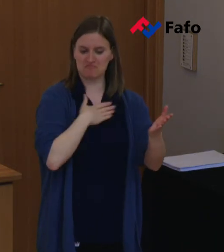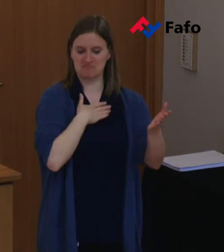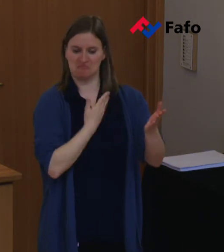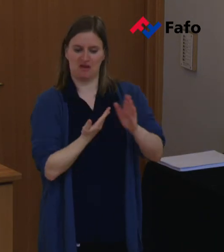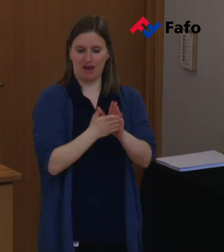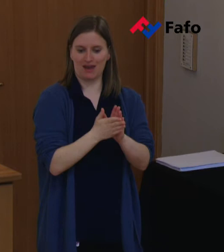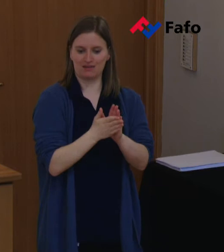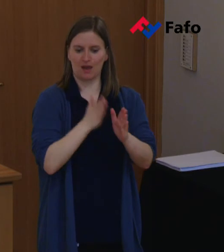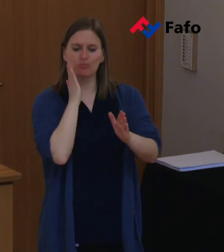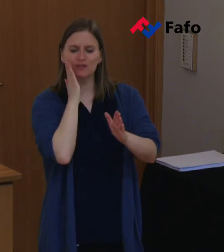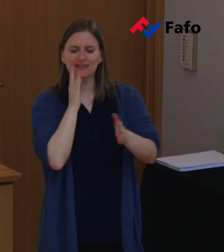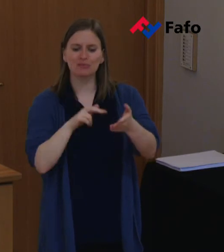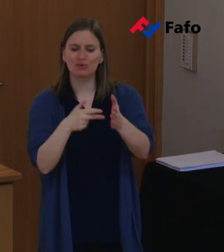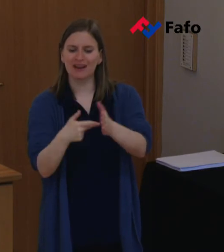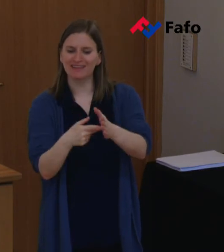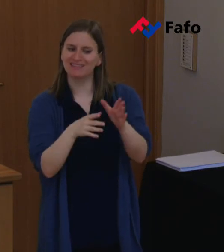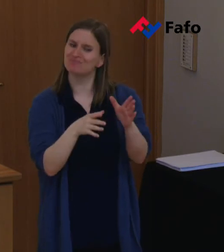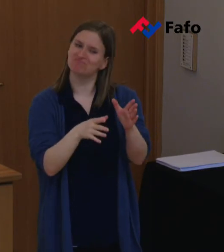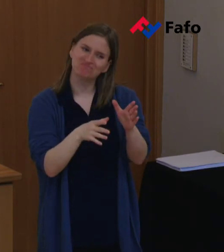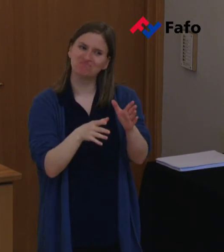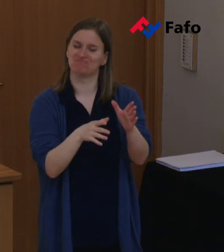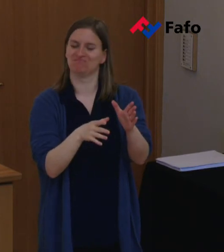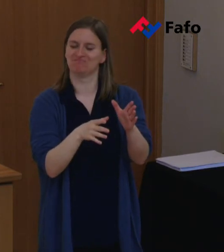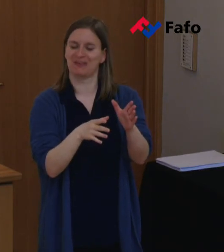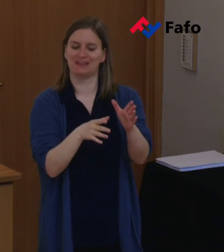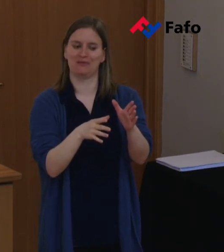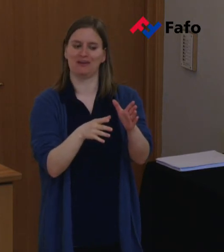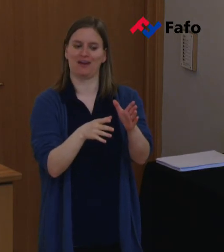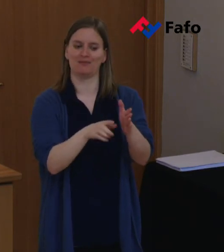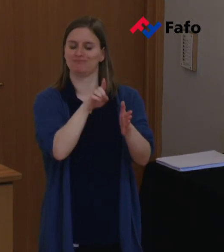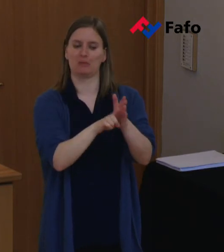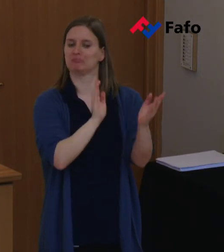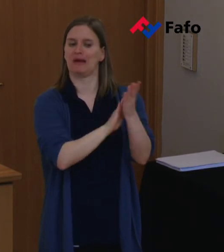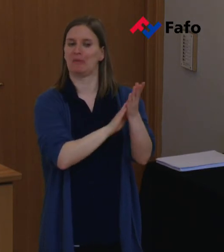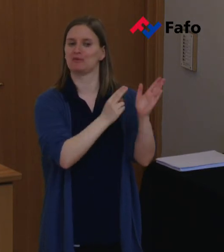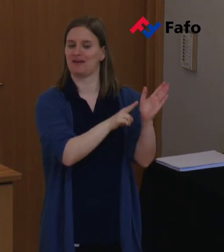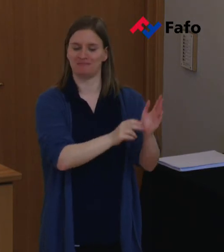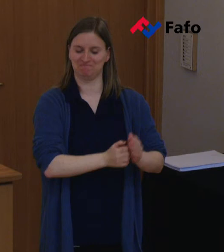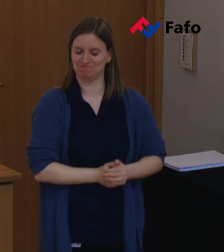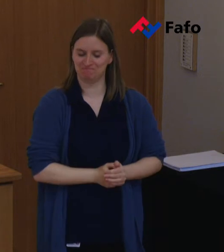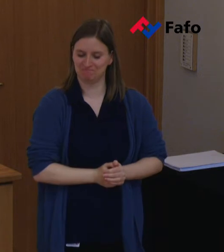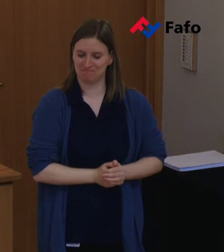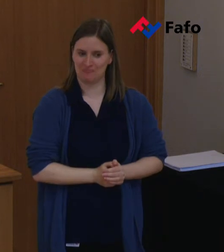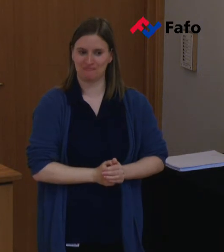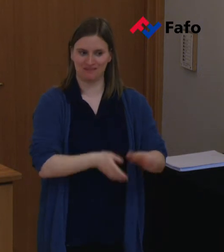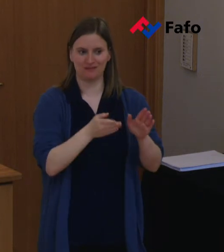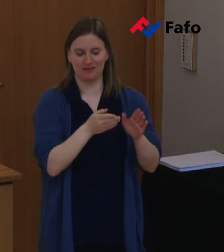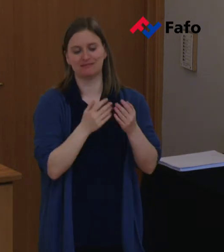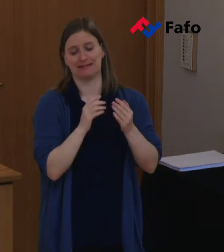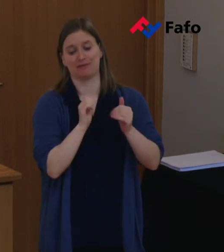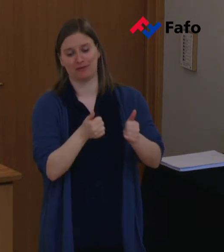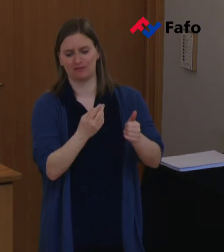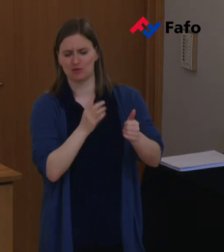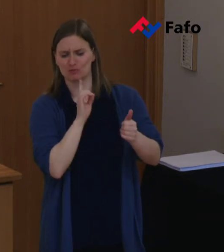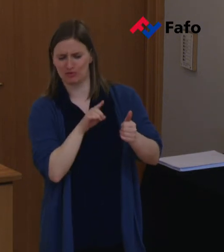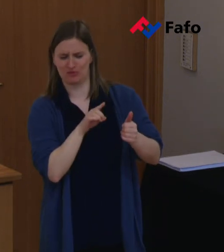bosettingsprosjekt, så var ikke det umiddelbart applaudert. For det ble jo selvsagt stilt spørsmål, hva skal